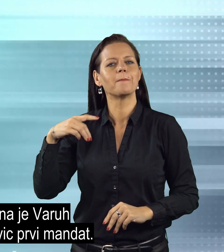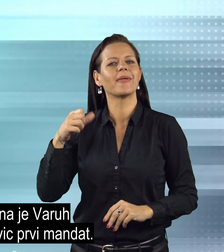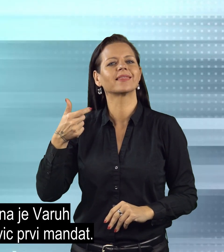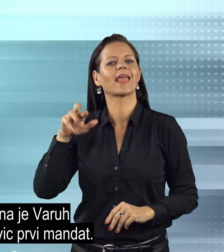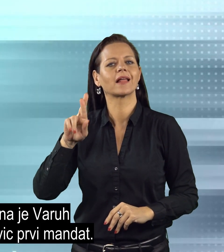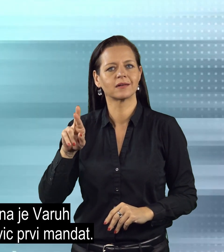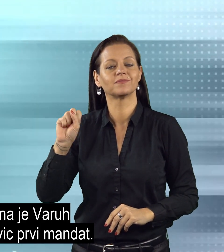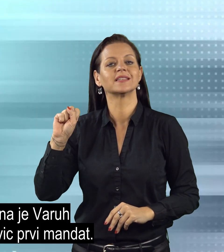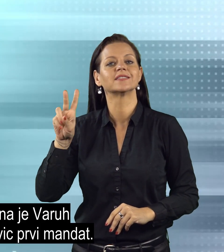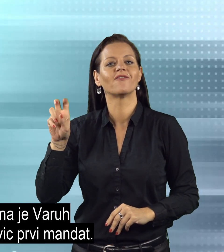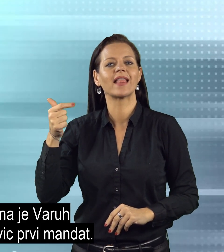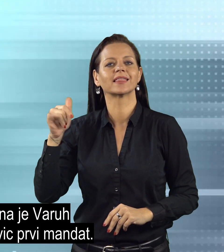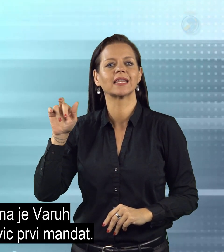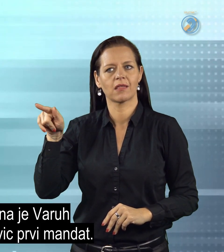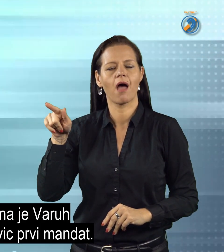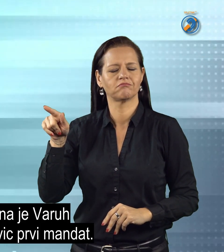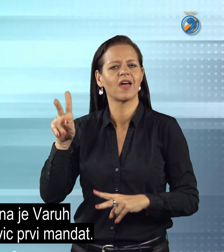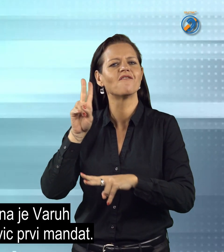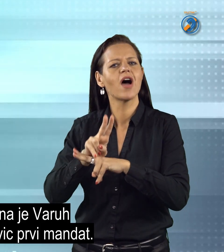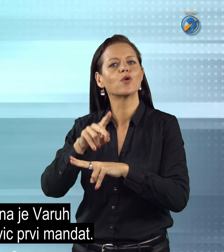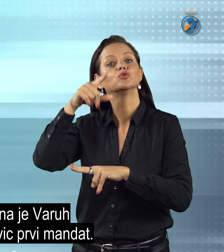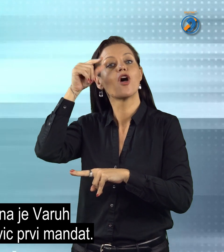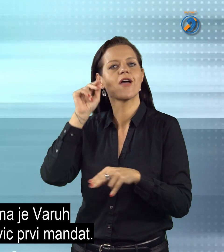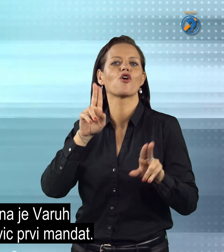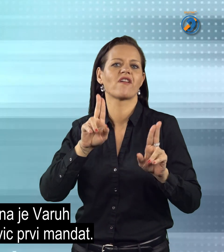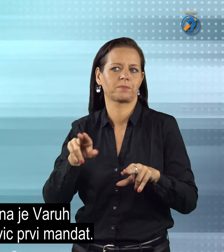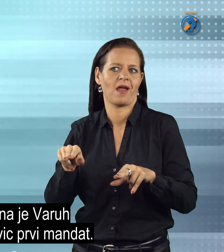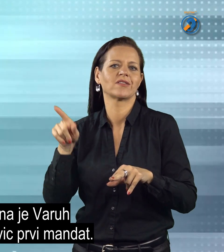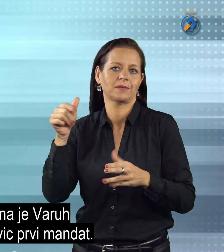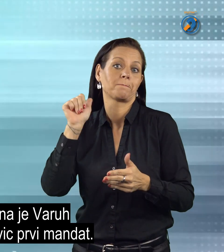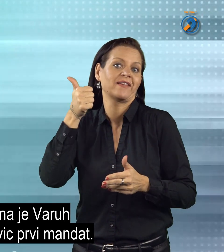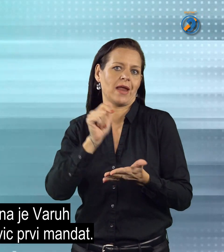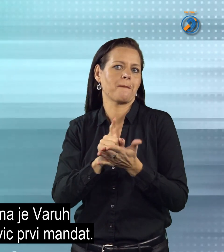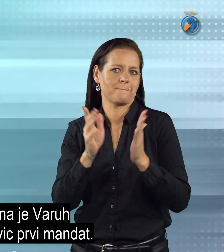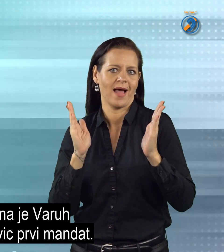Peter Svetina je varuh človekovih pravic prvi mandat.